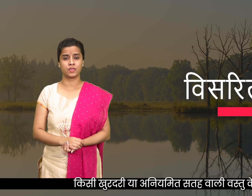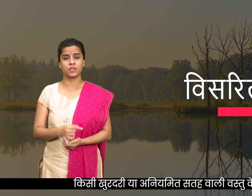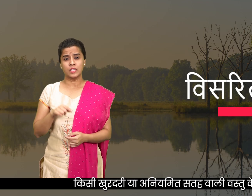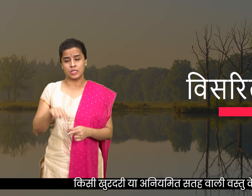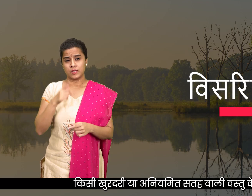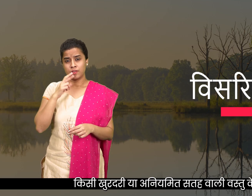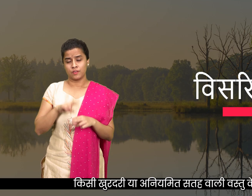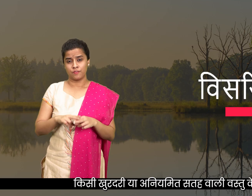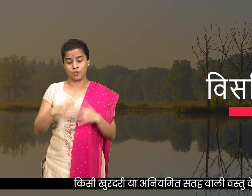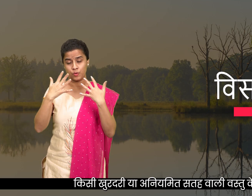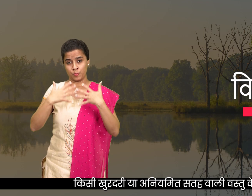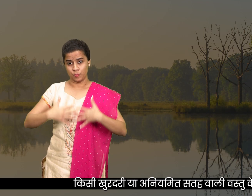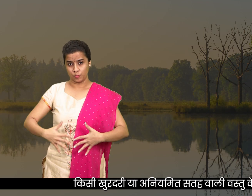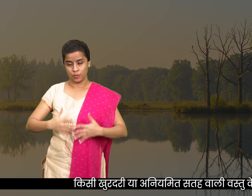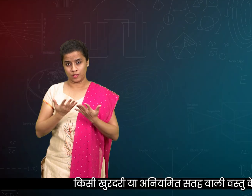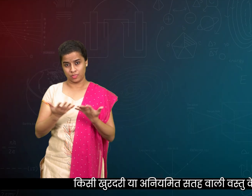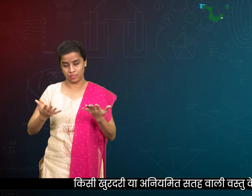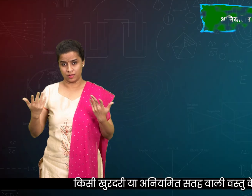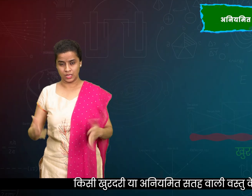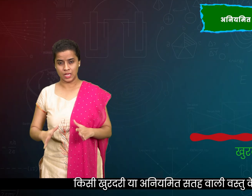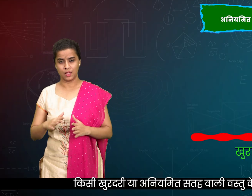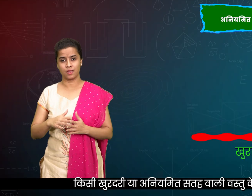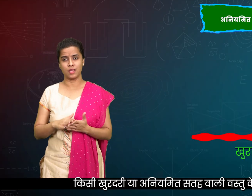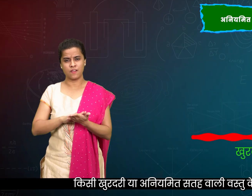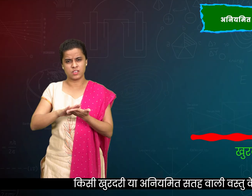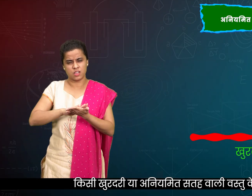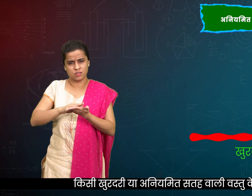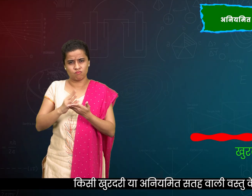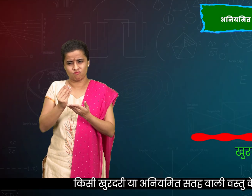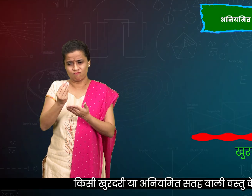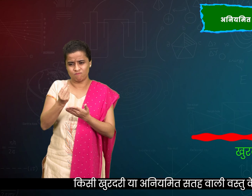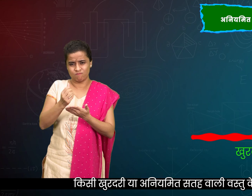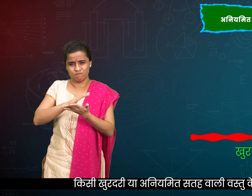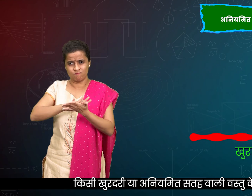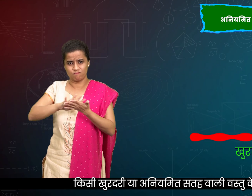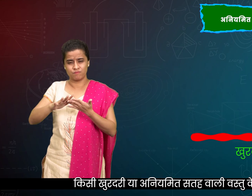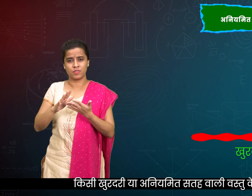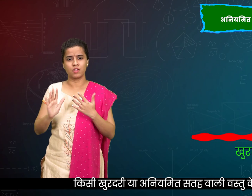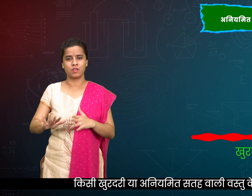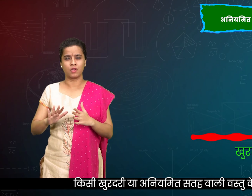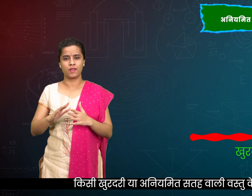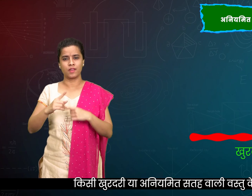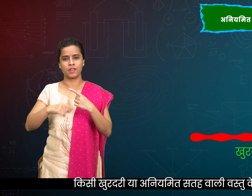किसी खुरदरी या अनियमित सतह वाली वस्तु के मामले में